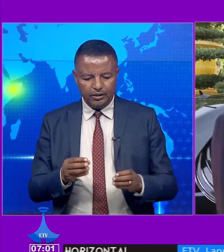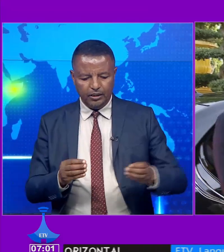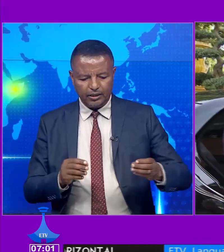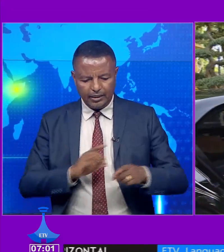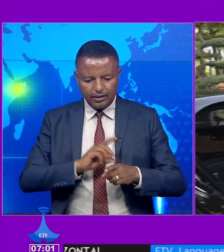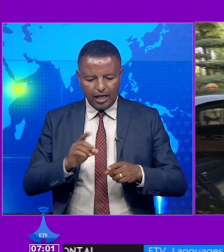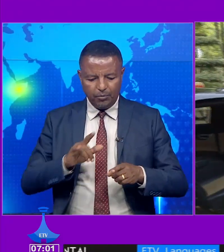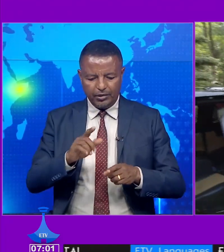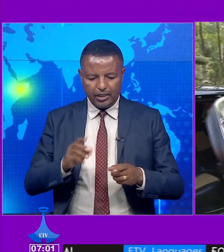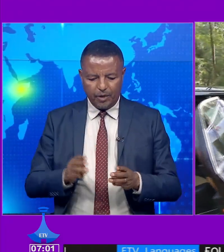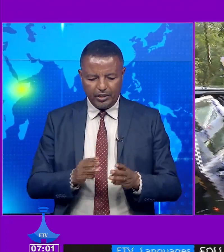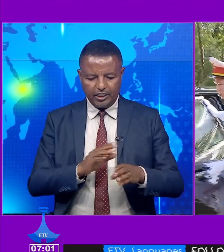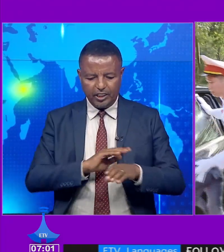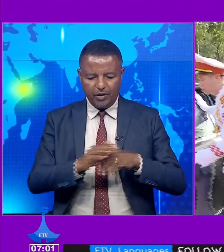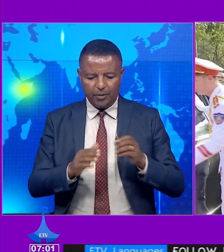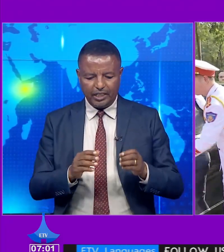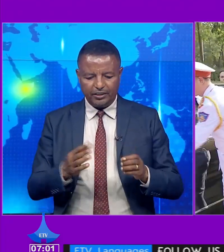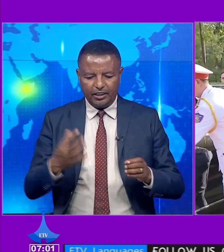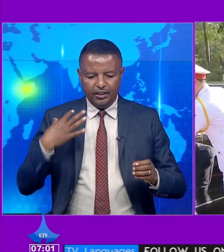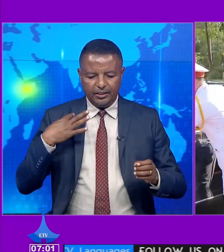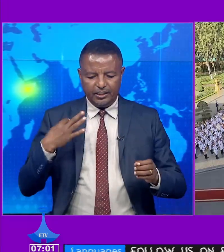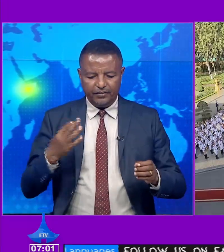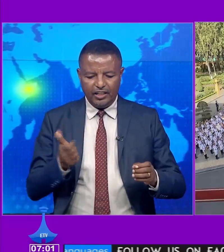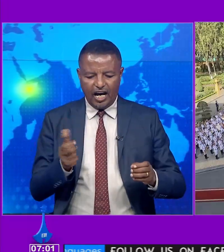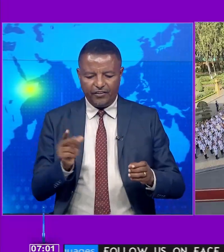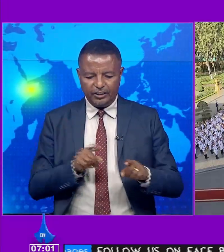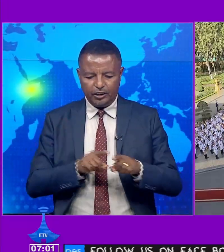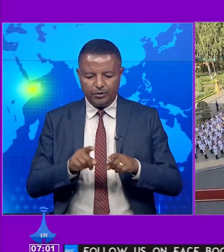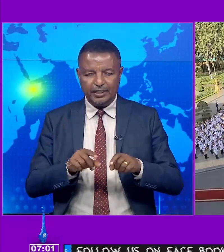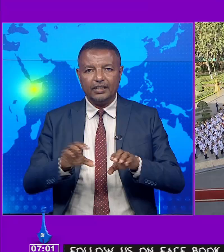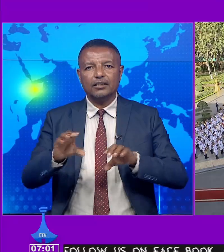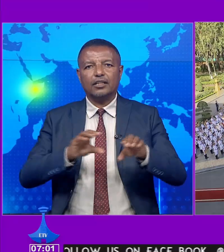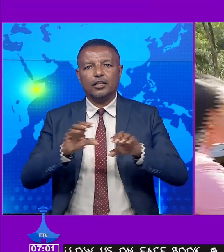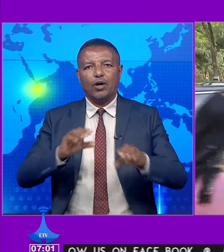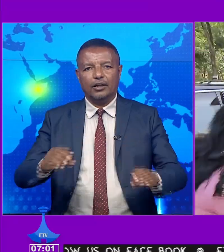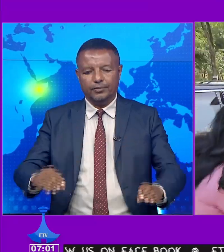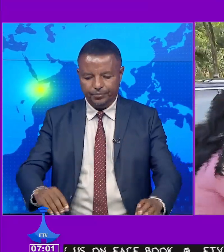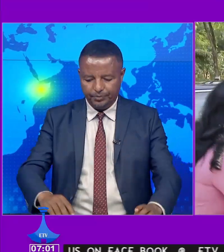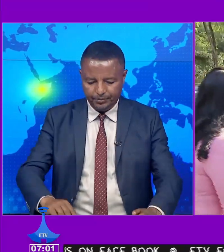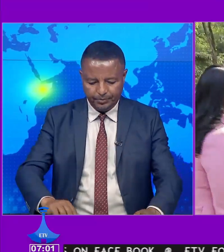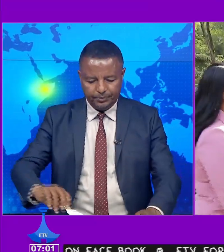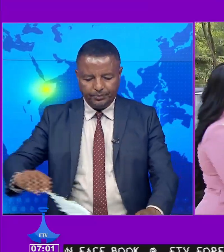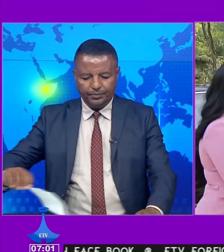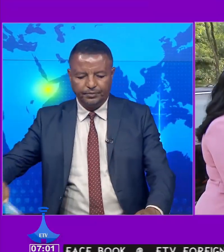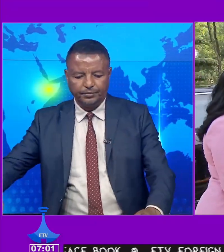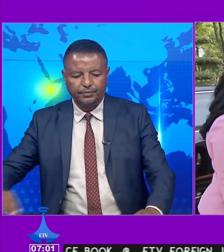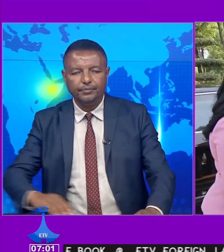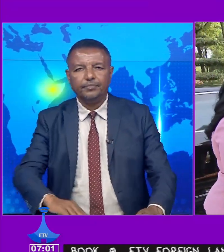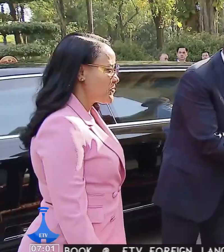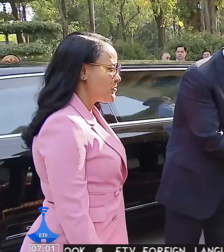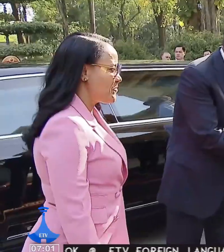መንገድ ቀጥታ በረራ መንገድ የሚያመቻች የሲቪል አቪዬሽን ስምምነት ተደርጓል።